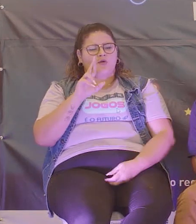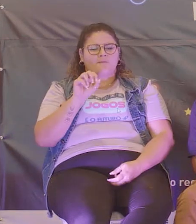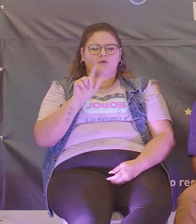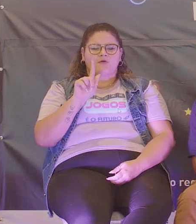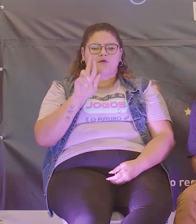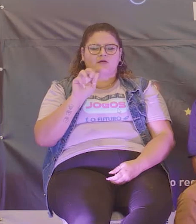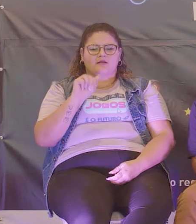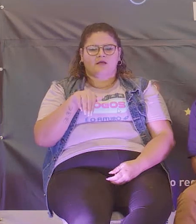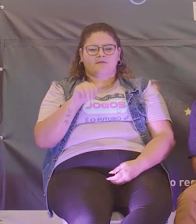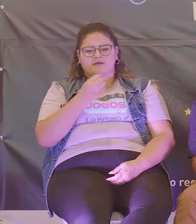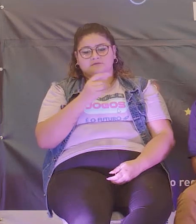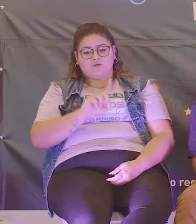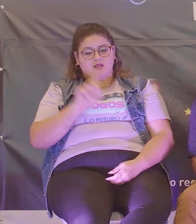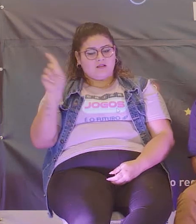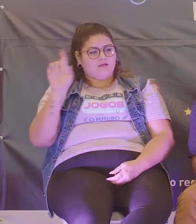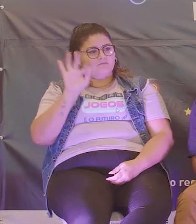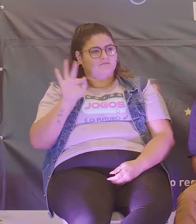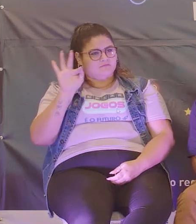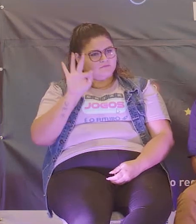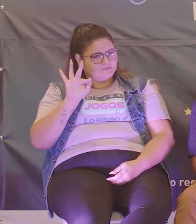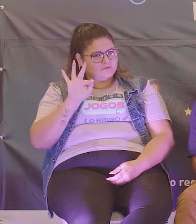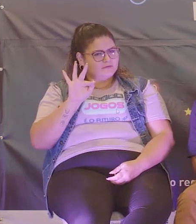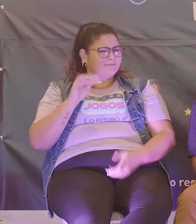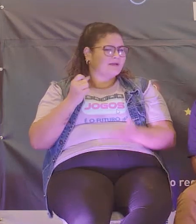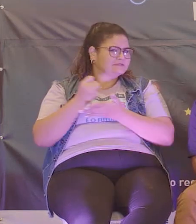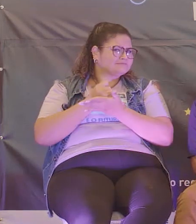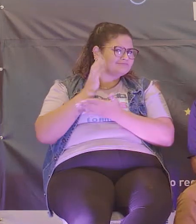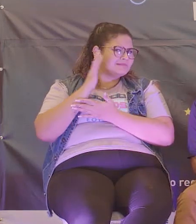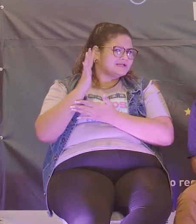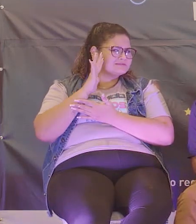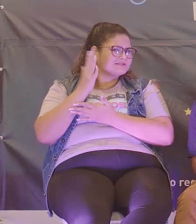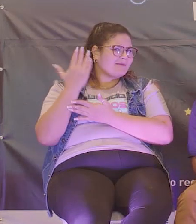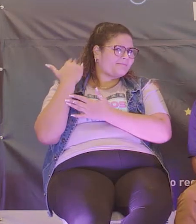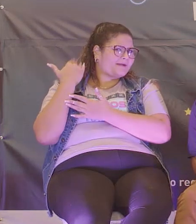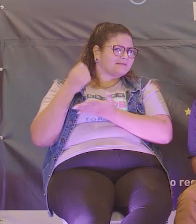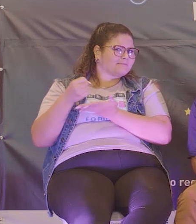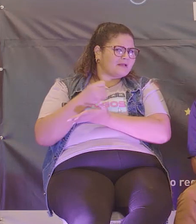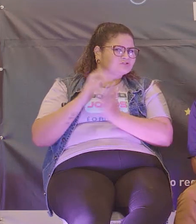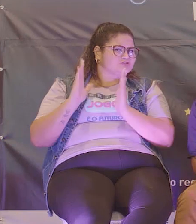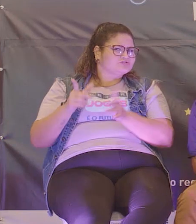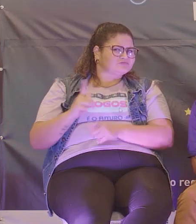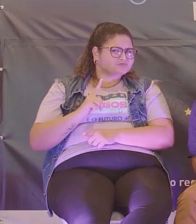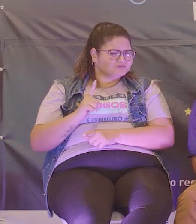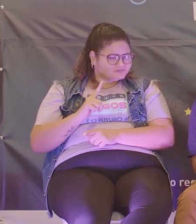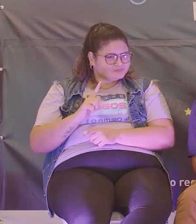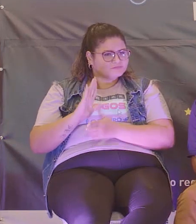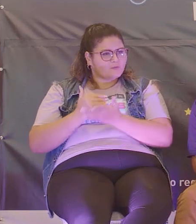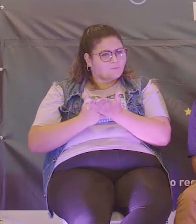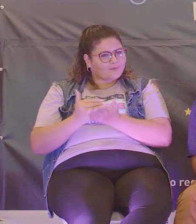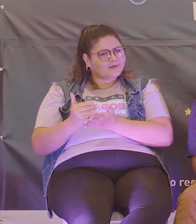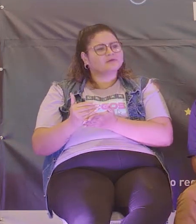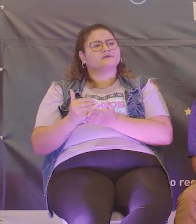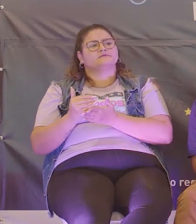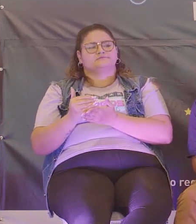faculdade, né? Imagina se você já tem uma base já no começo ali, no início de tudo ali da sua vida